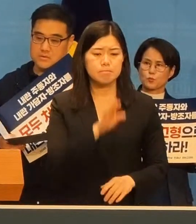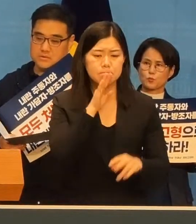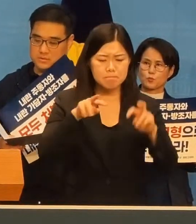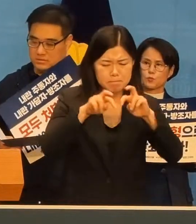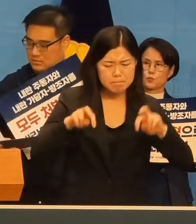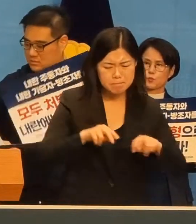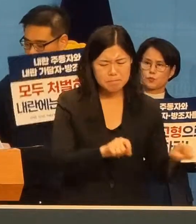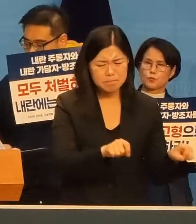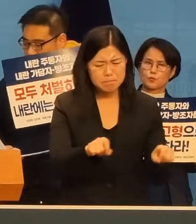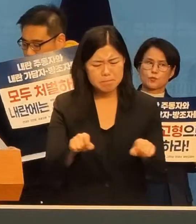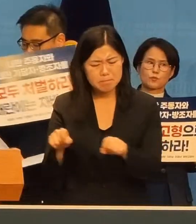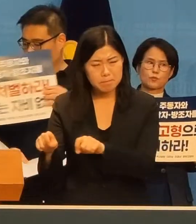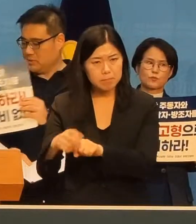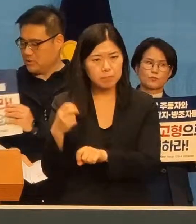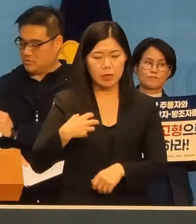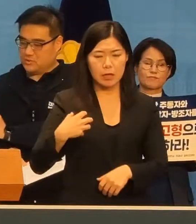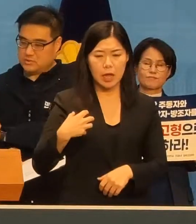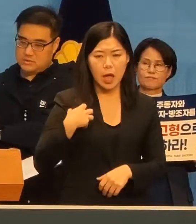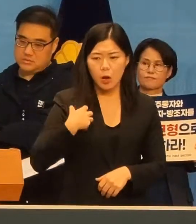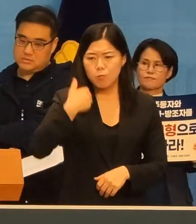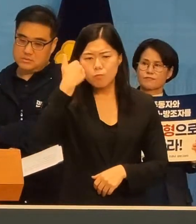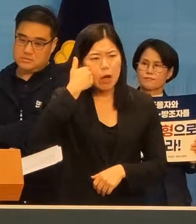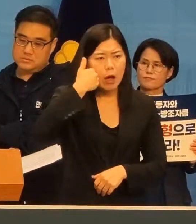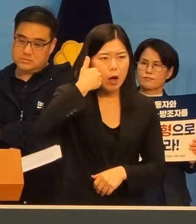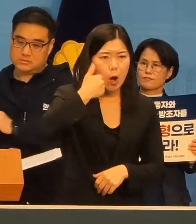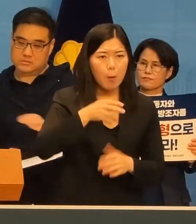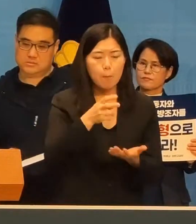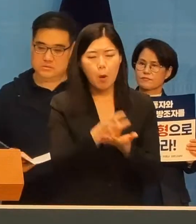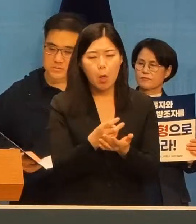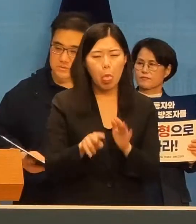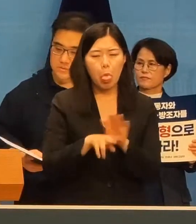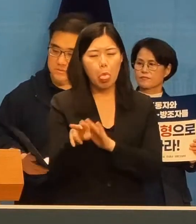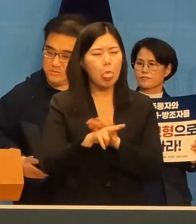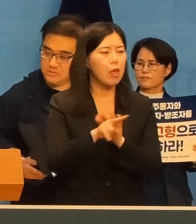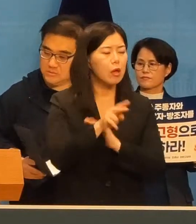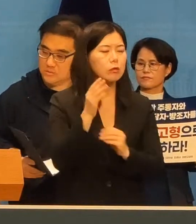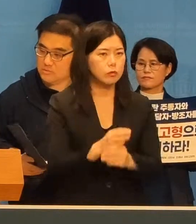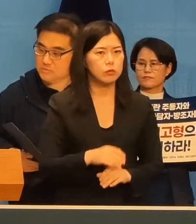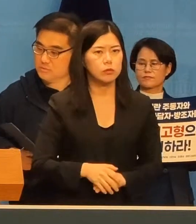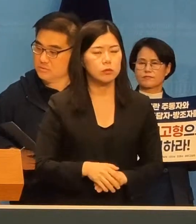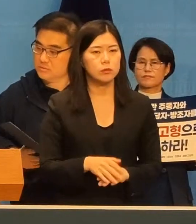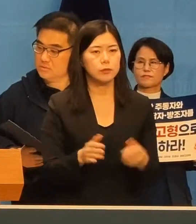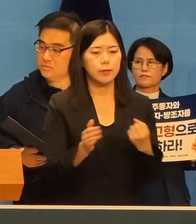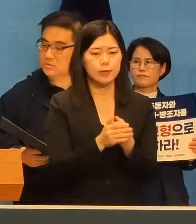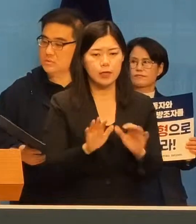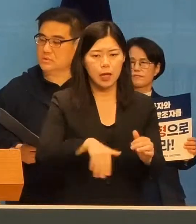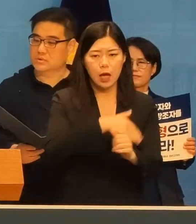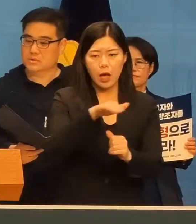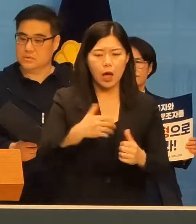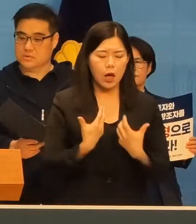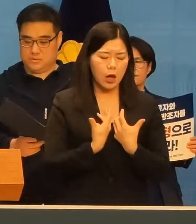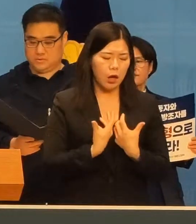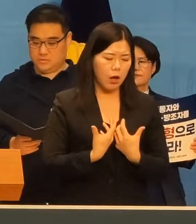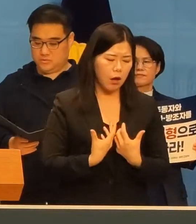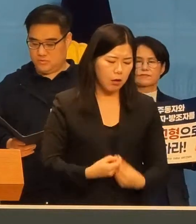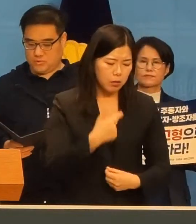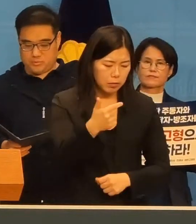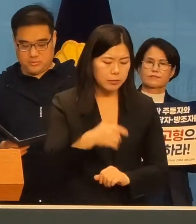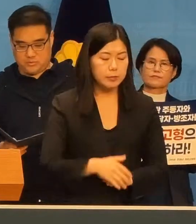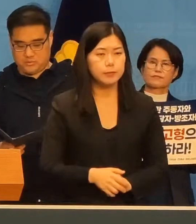진상규명은 지연되고 책임져야 할 자들은 법망을 피해가고 있습니다. 이 현실 앞에서 절망은 깊어져만